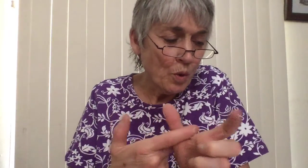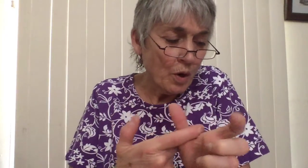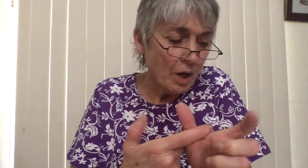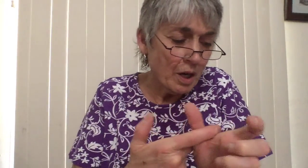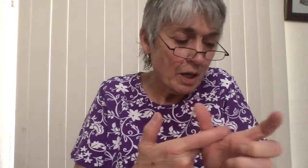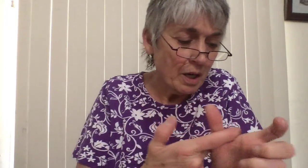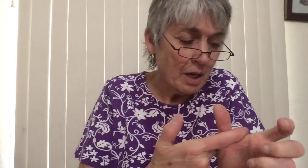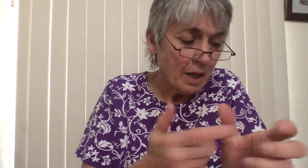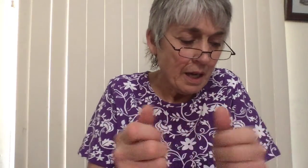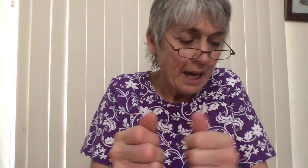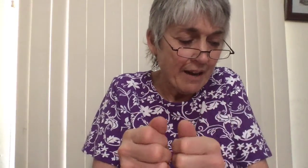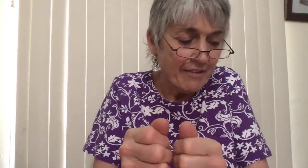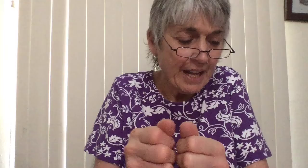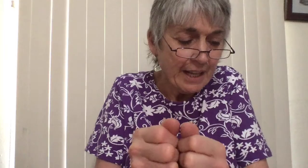cours, avec,